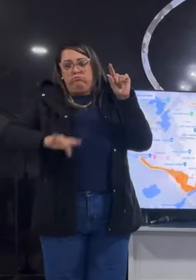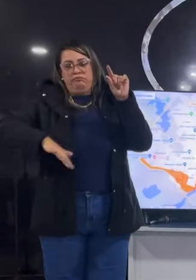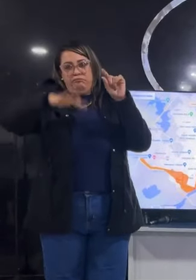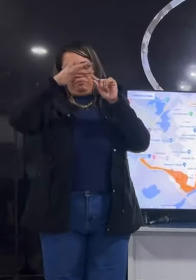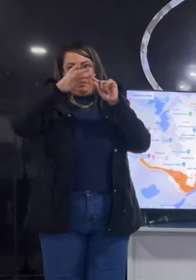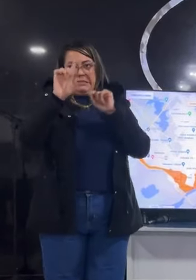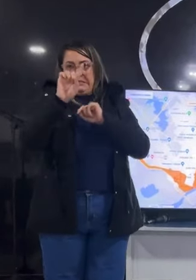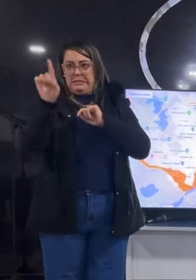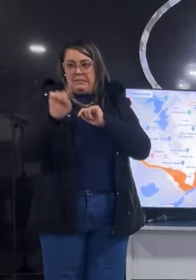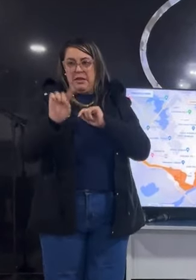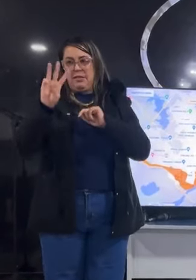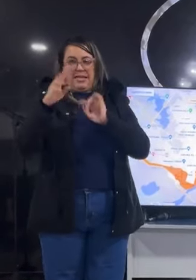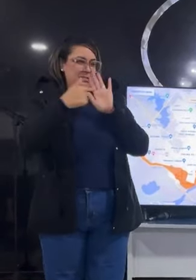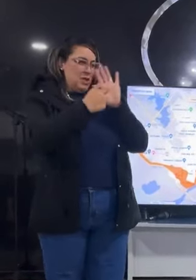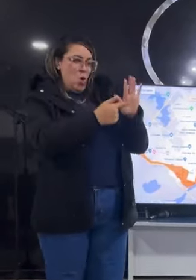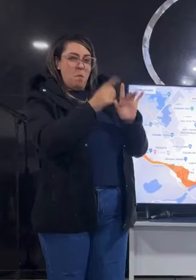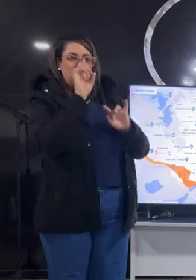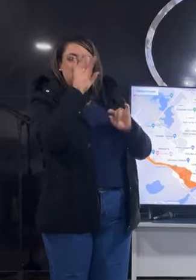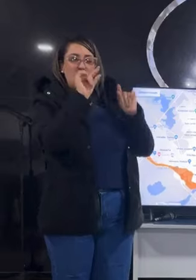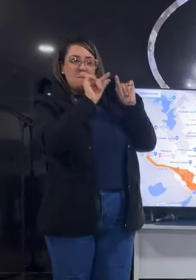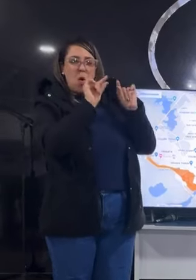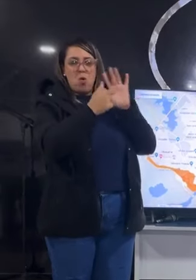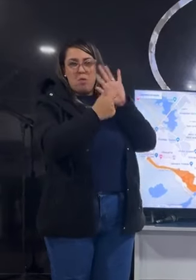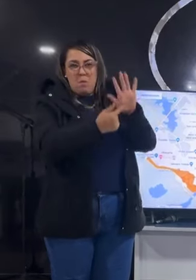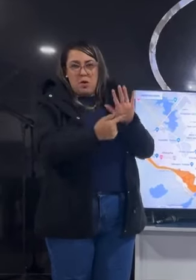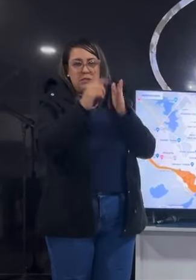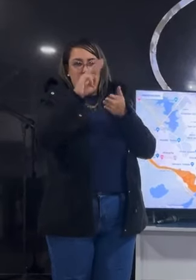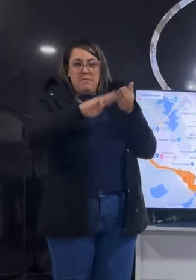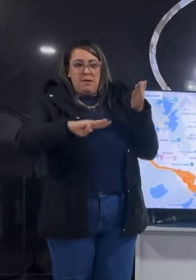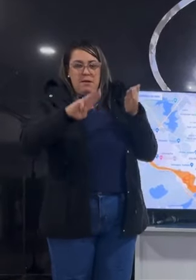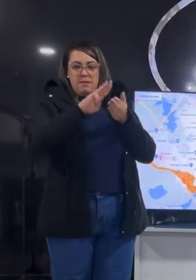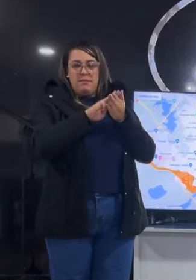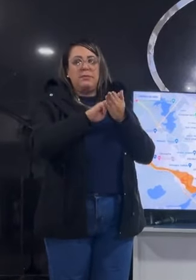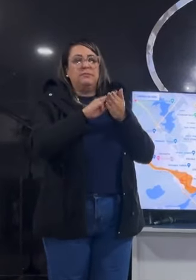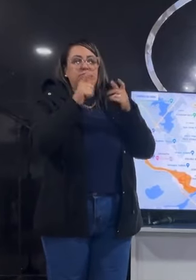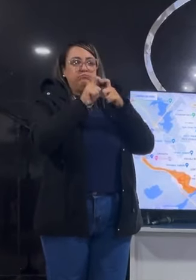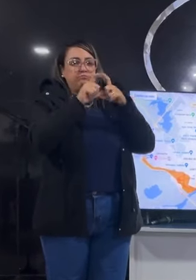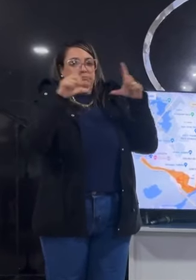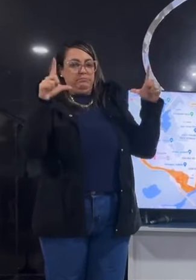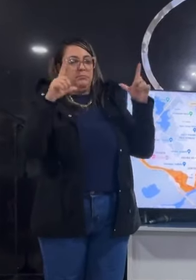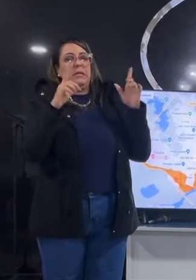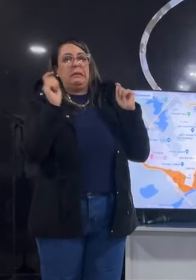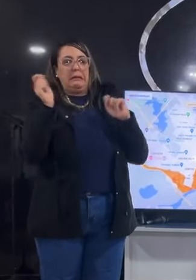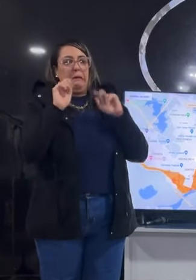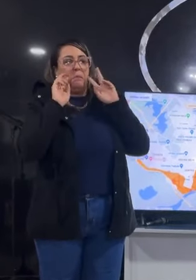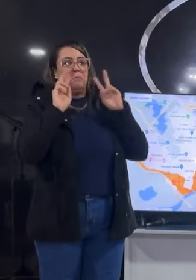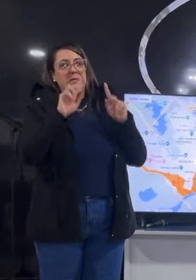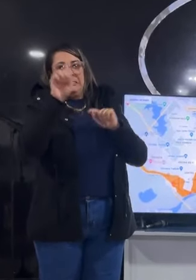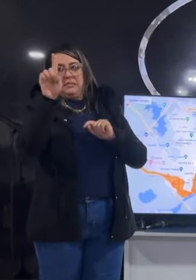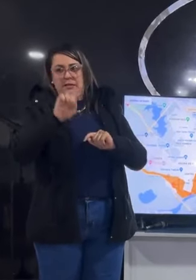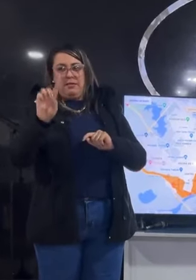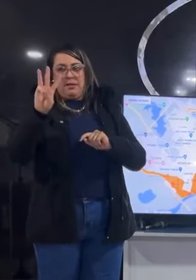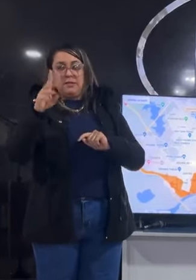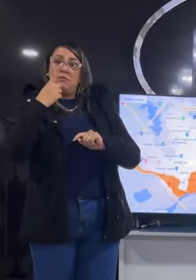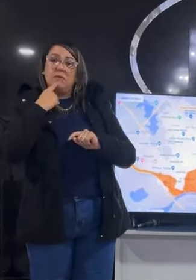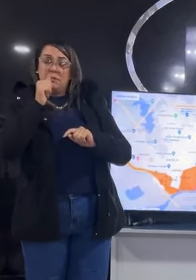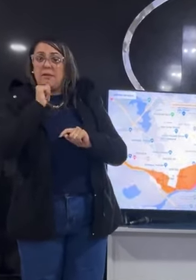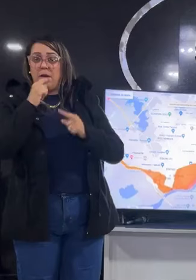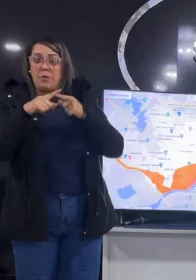E3 não aparece aqui aparece uma pontinha da E3 no mapa quando a gente amplia aparece obviamente a E3 Continua em